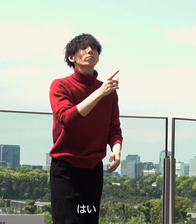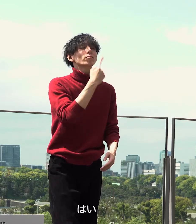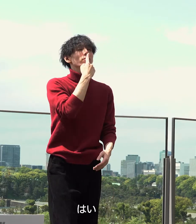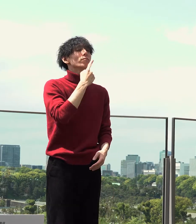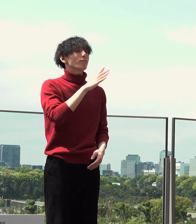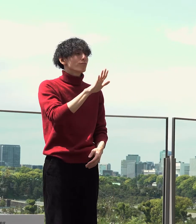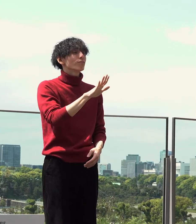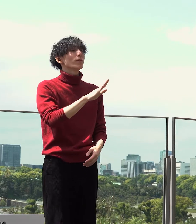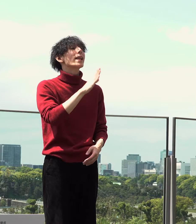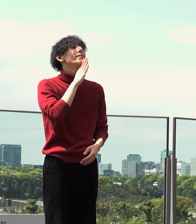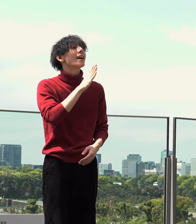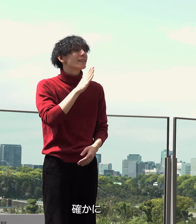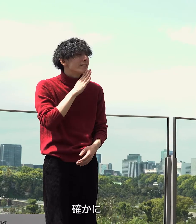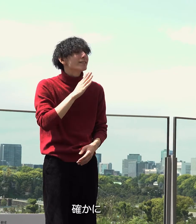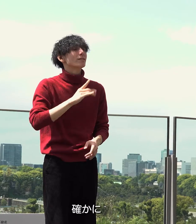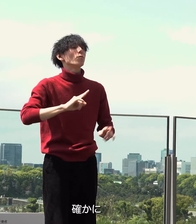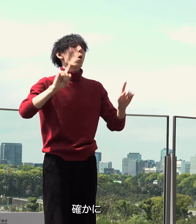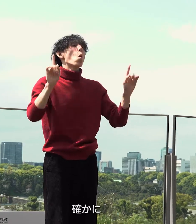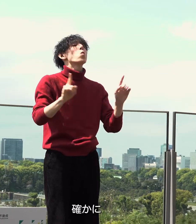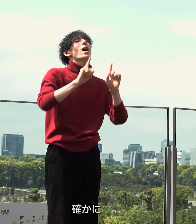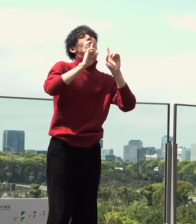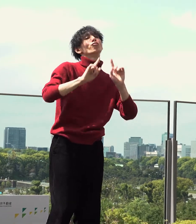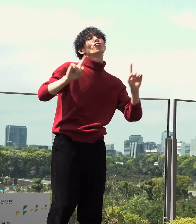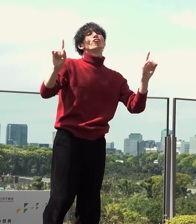い、確かに